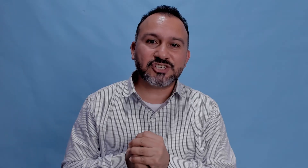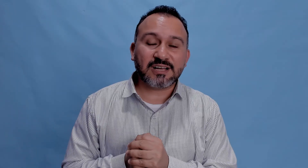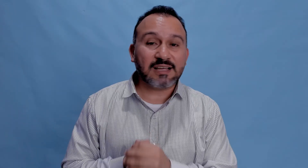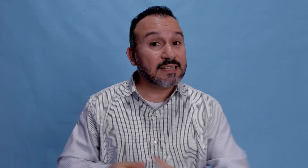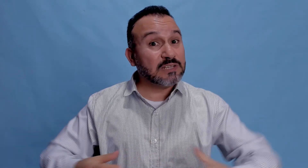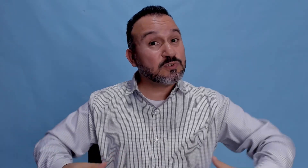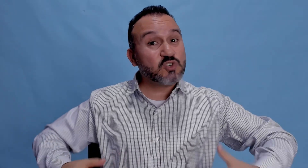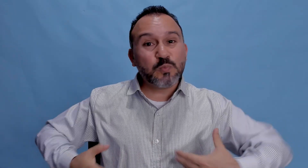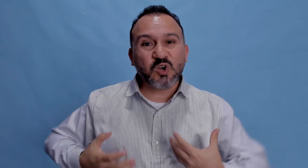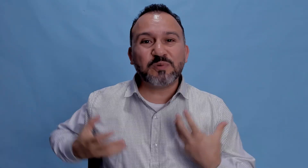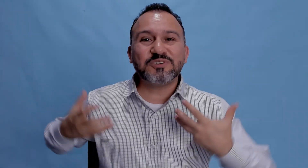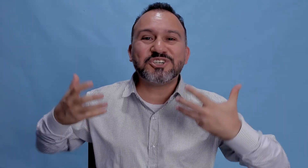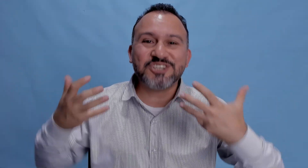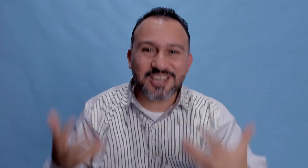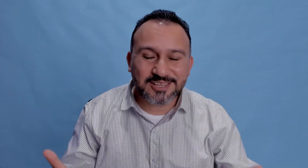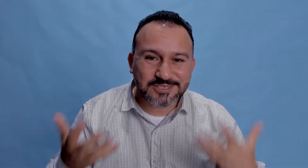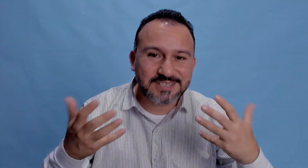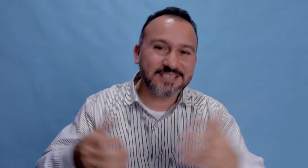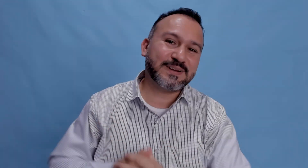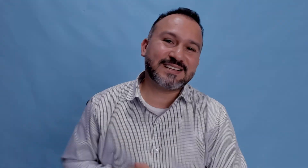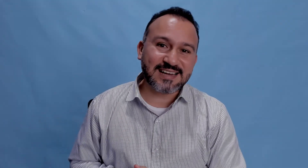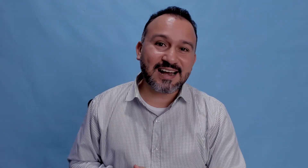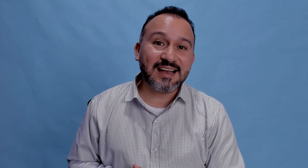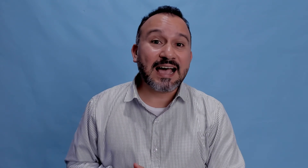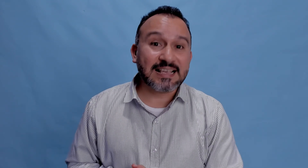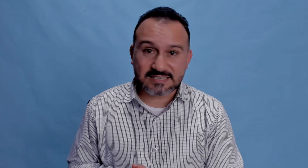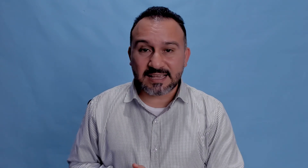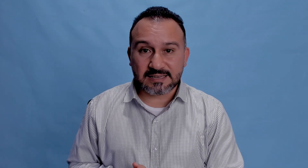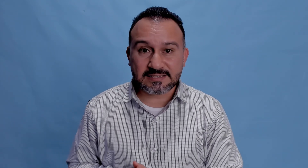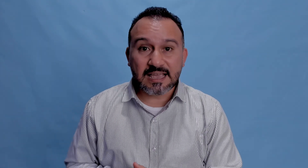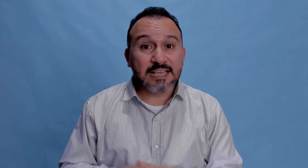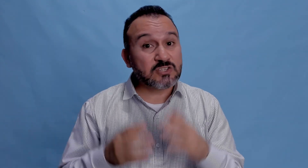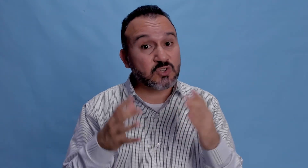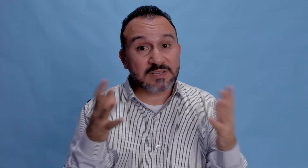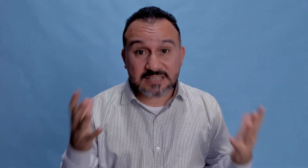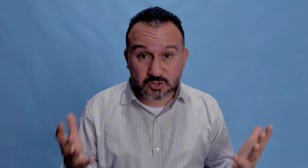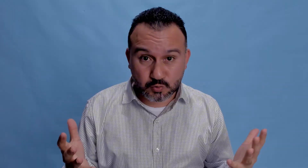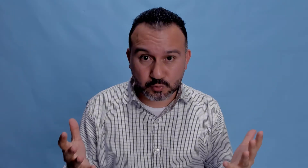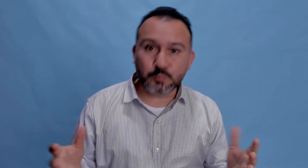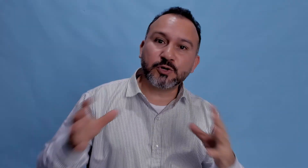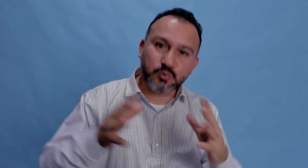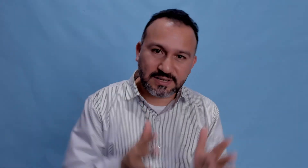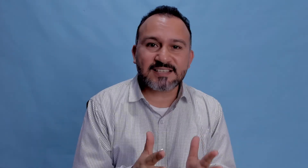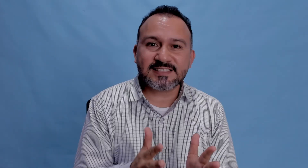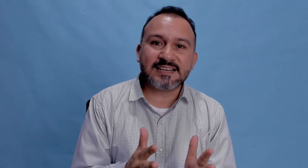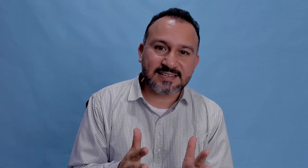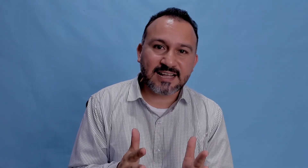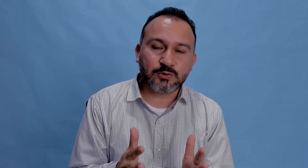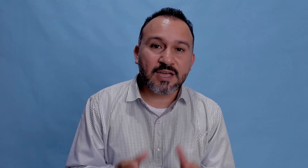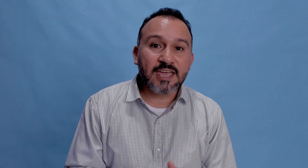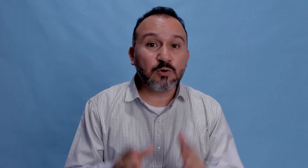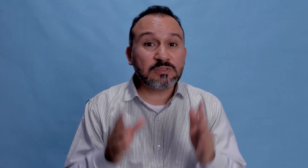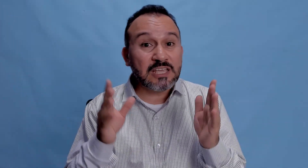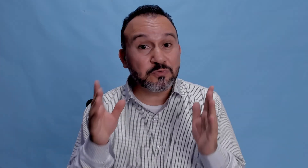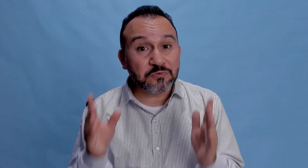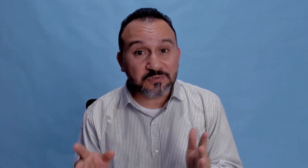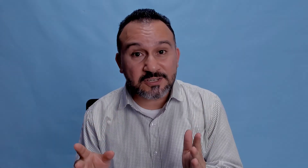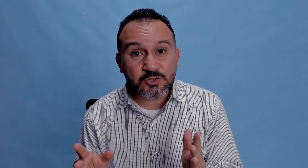gramática, tem o seu próprio jeito de expressar as ideias. E sobre esse assunto português sinalizado, eu tenho um vídeo em